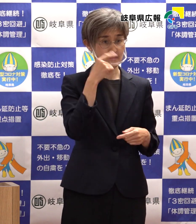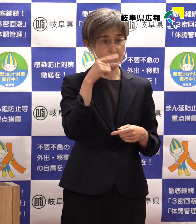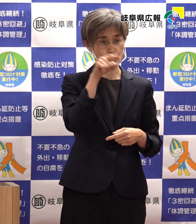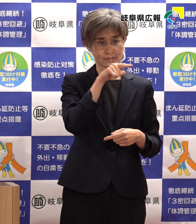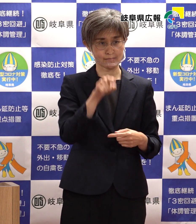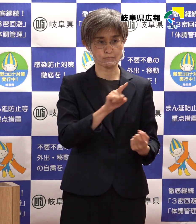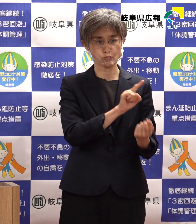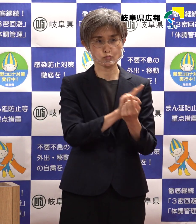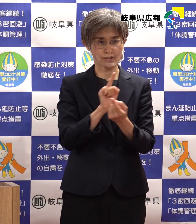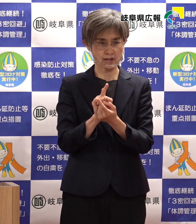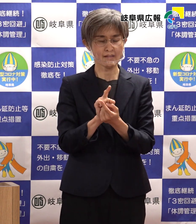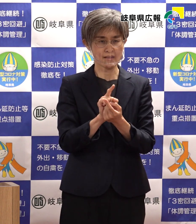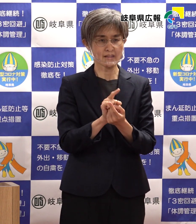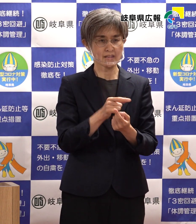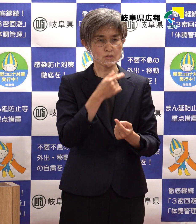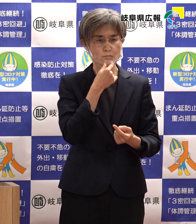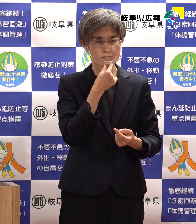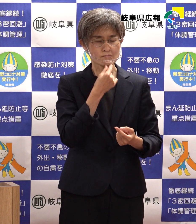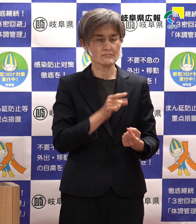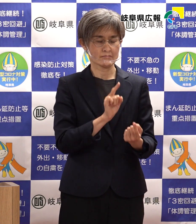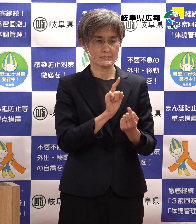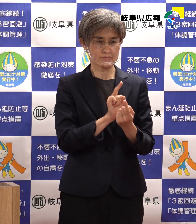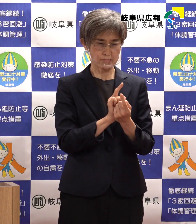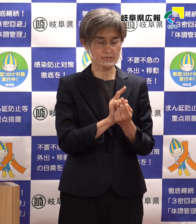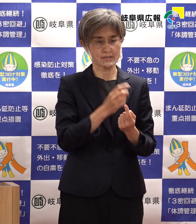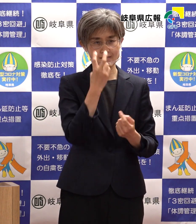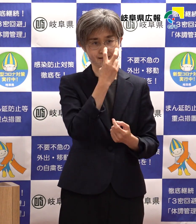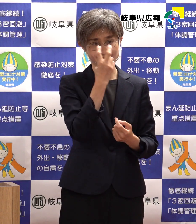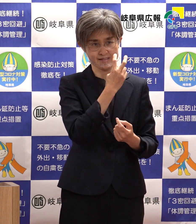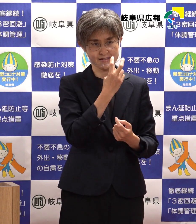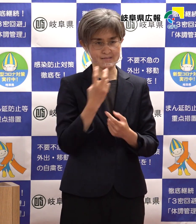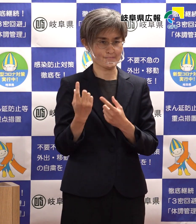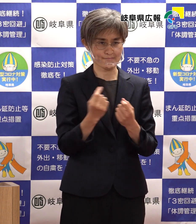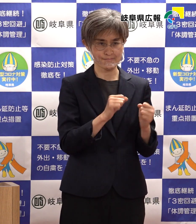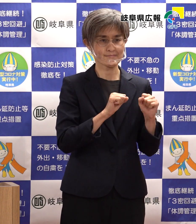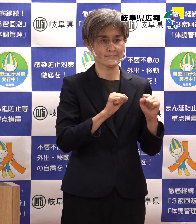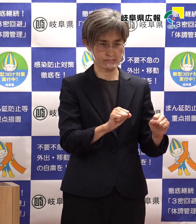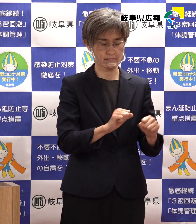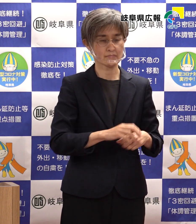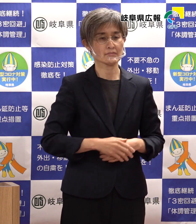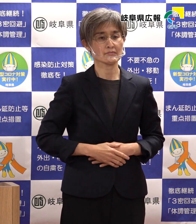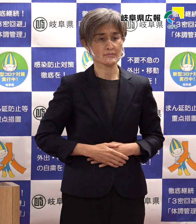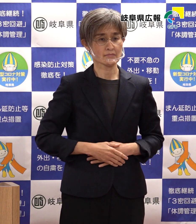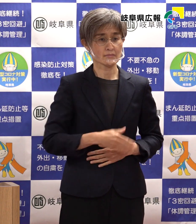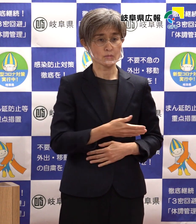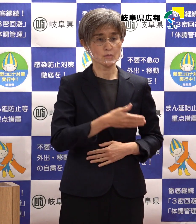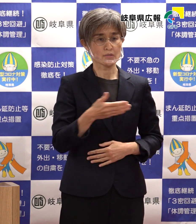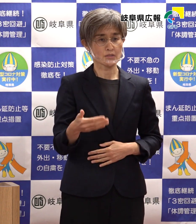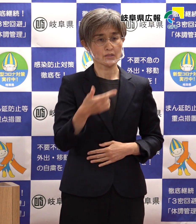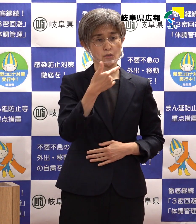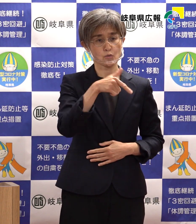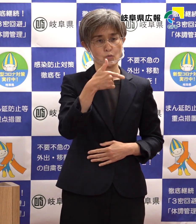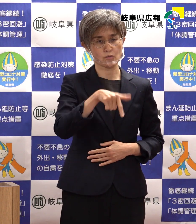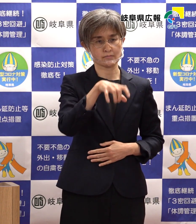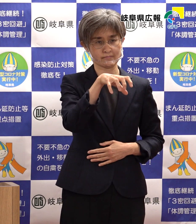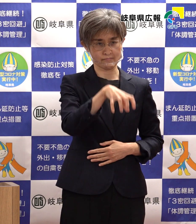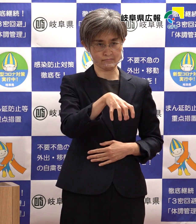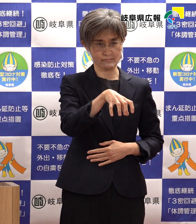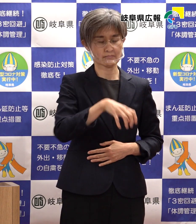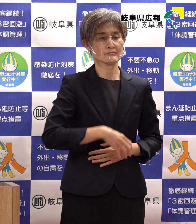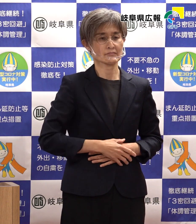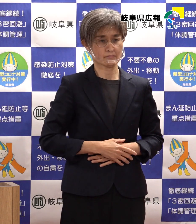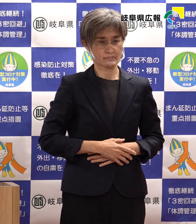的に進めていくと。それから教育現場における感染防止対策、これは特に若者ですね、対策の2